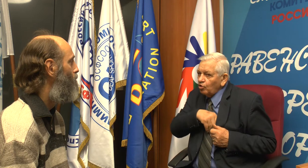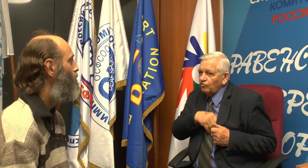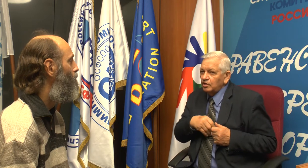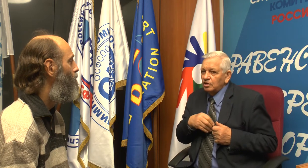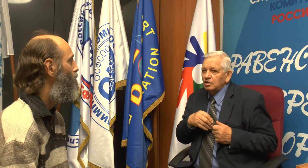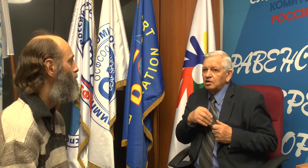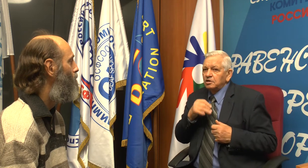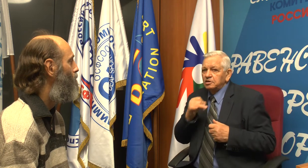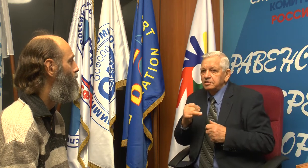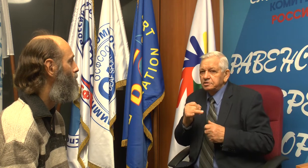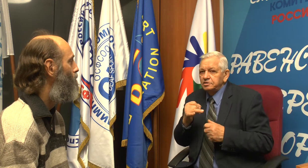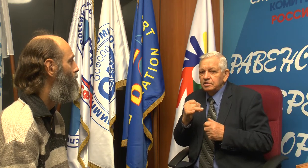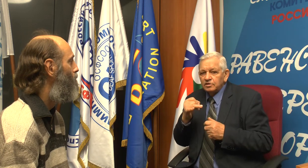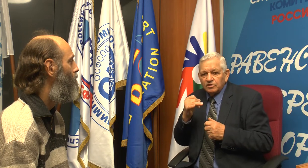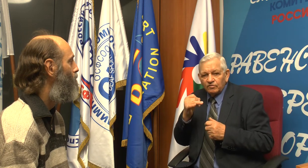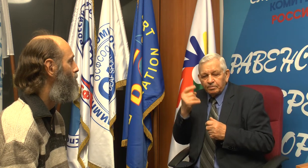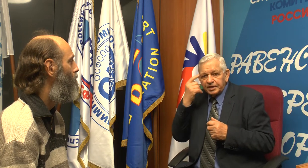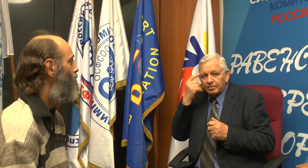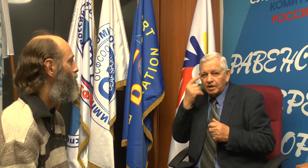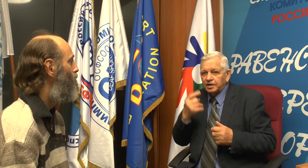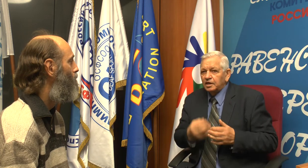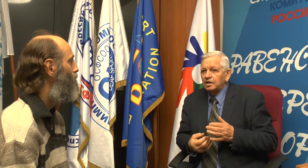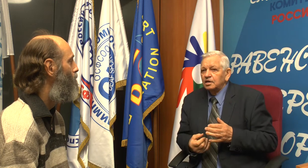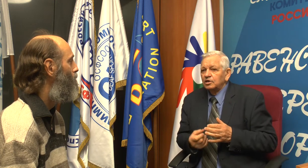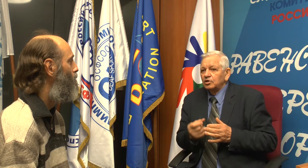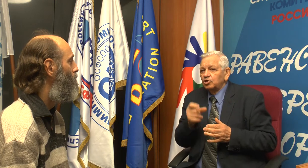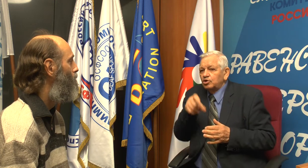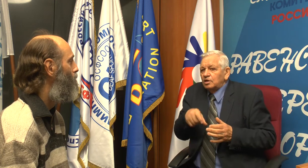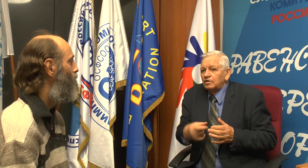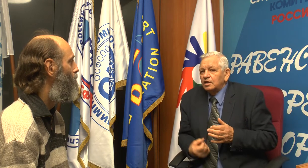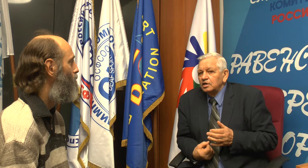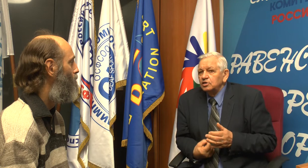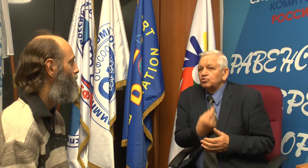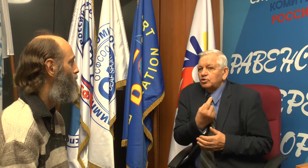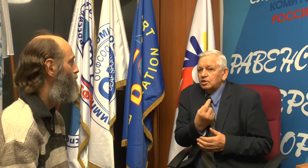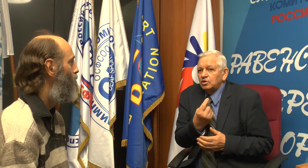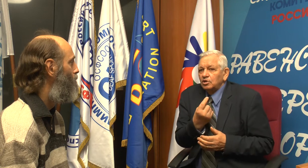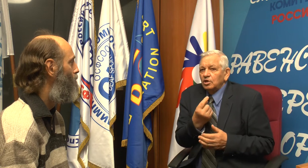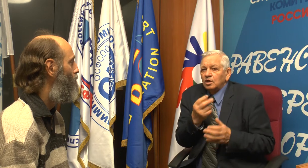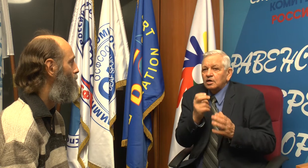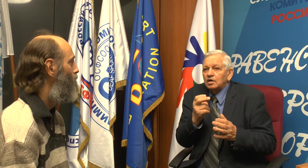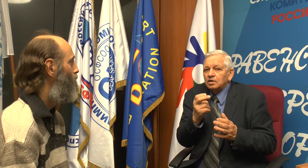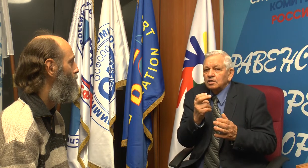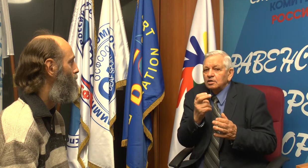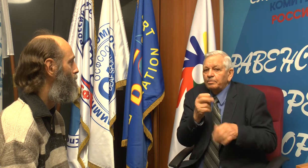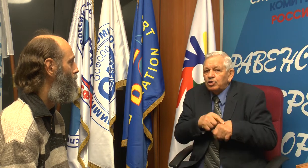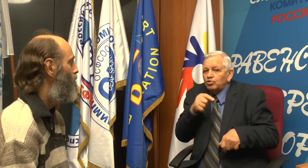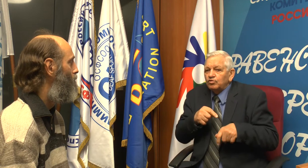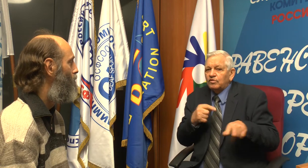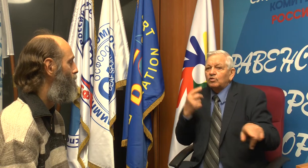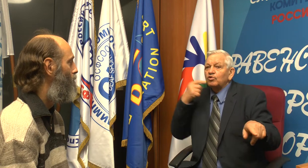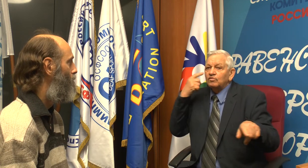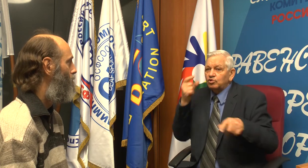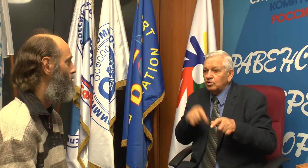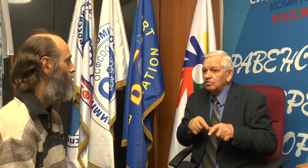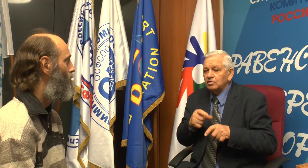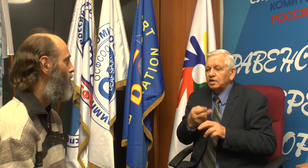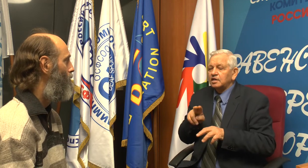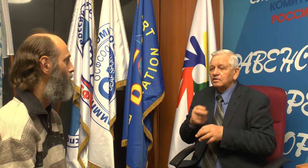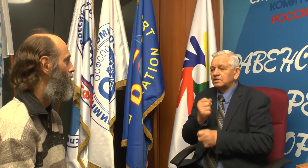духовно и понимание человека изнутри, как почувствовать глухого человека, они этого